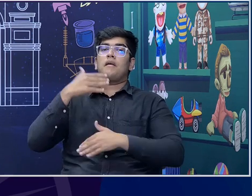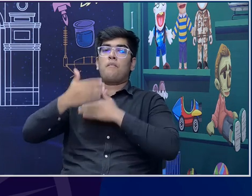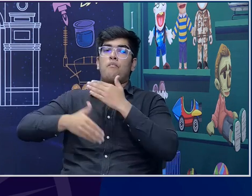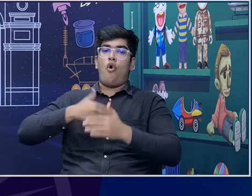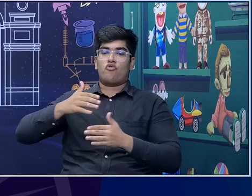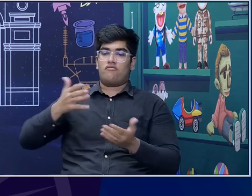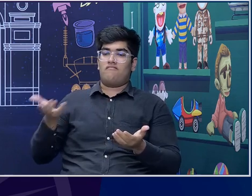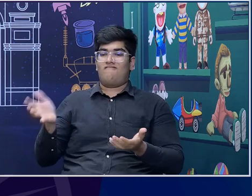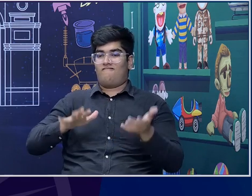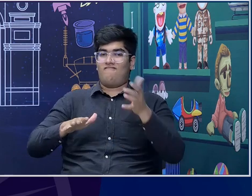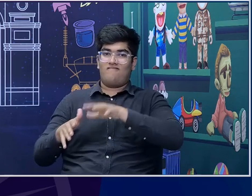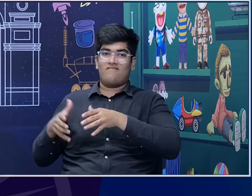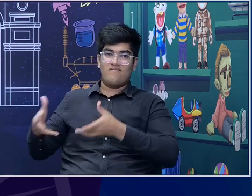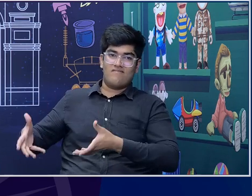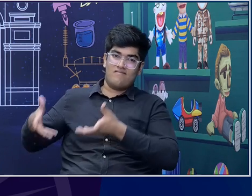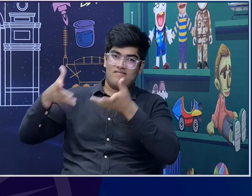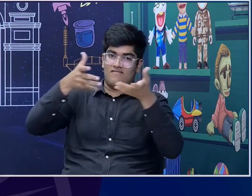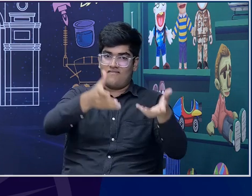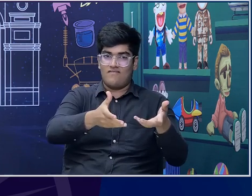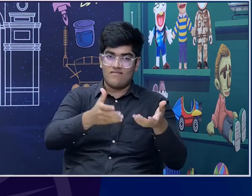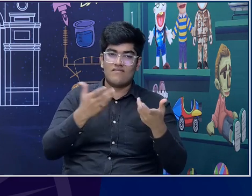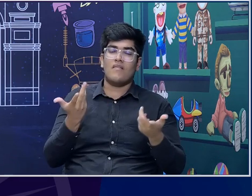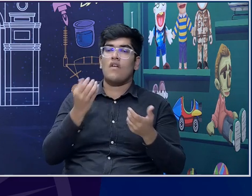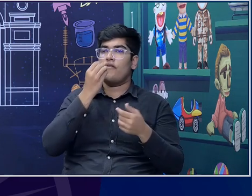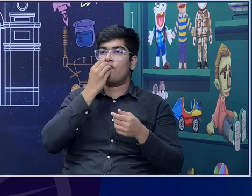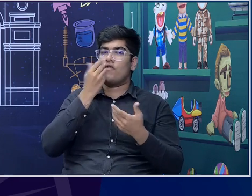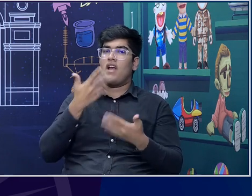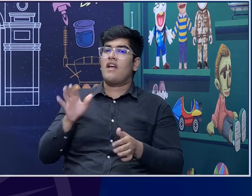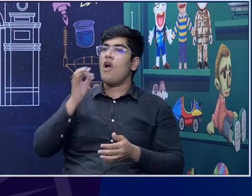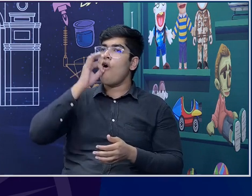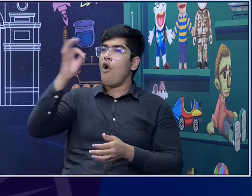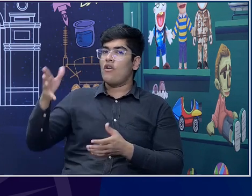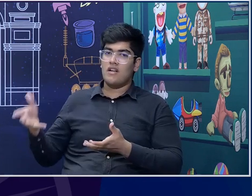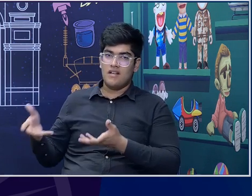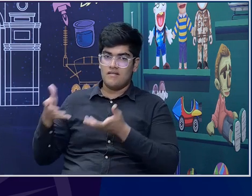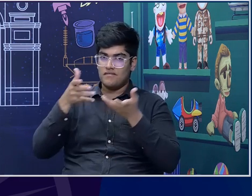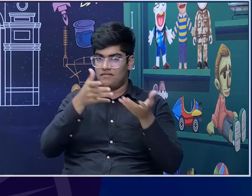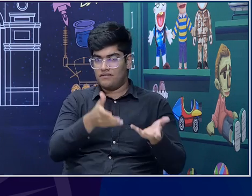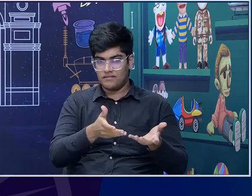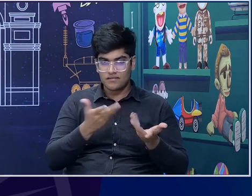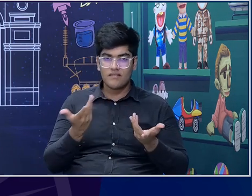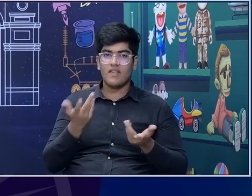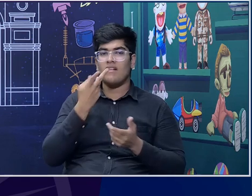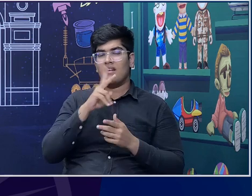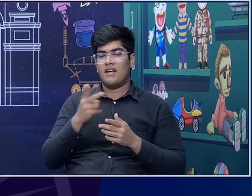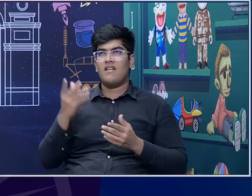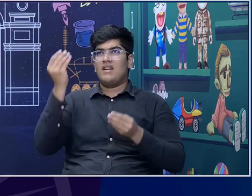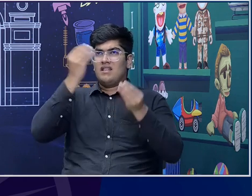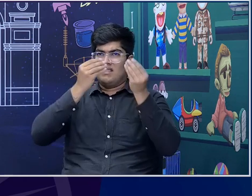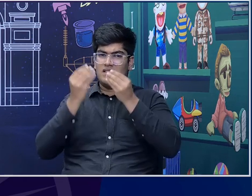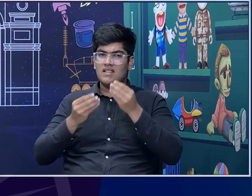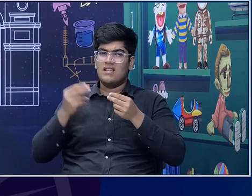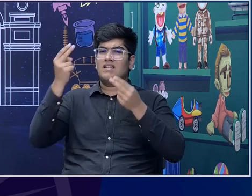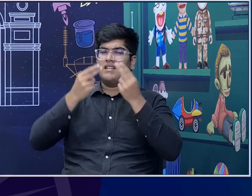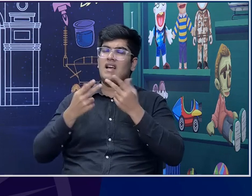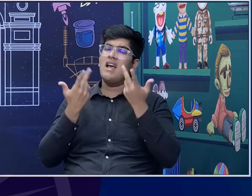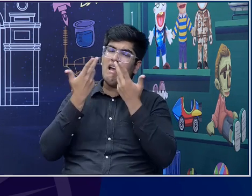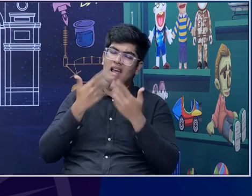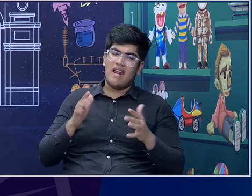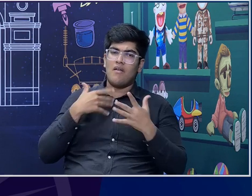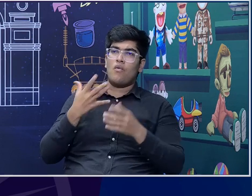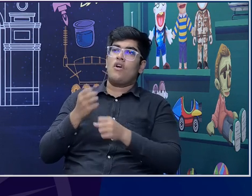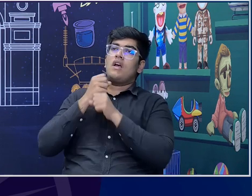हैं कभी हमारे लिए कुछ खाने का सामाल लाते हैं कभी हमने कुछ अपने लिए सजाने का, बनाने का या किसी को